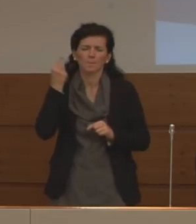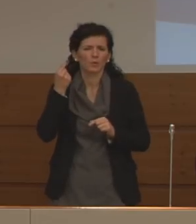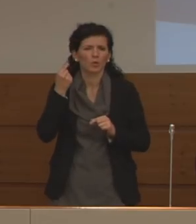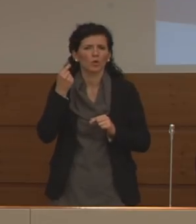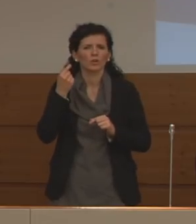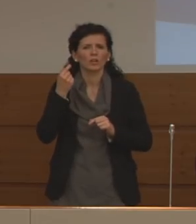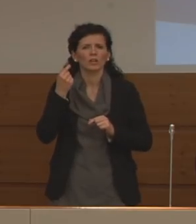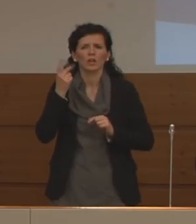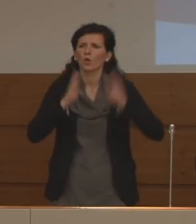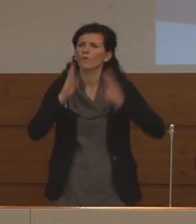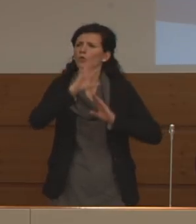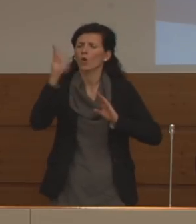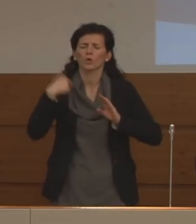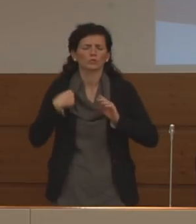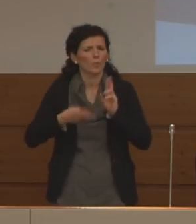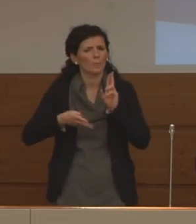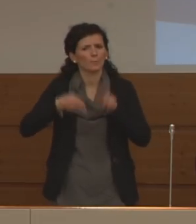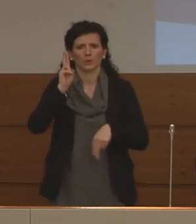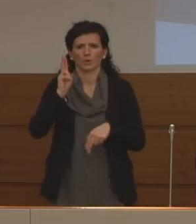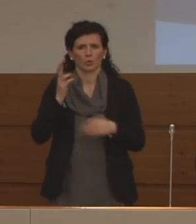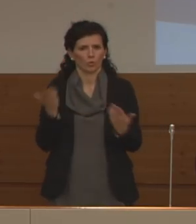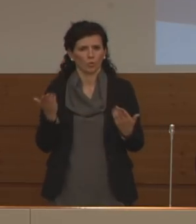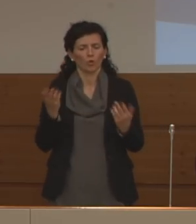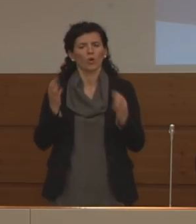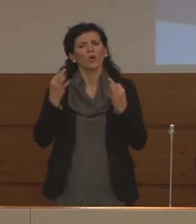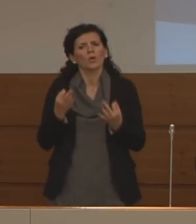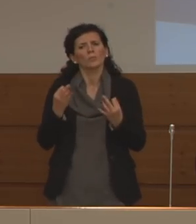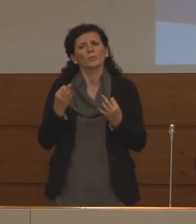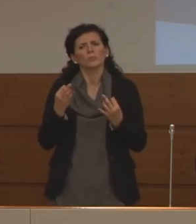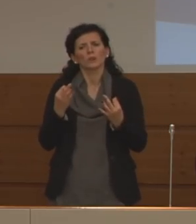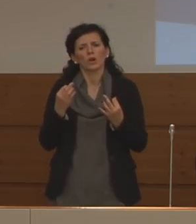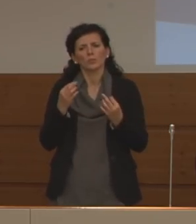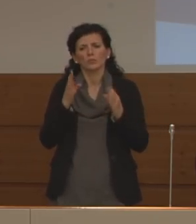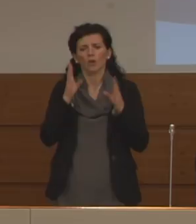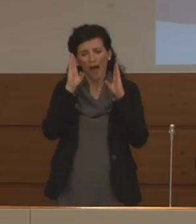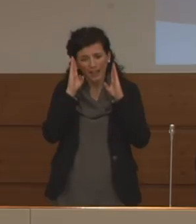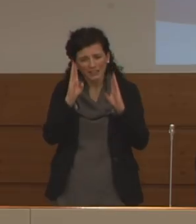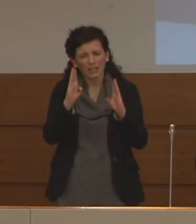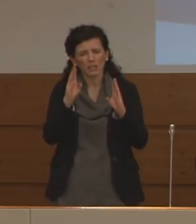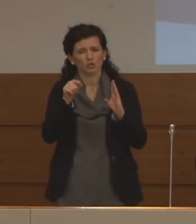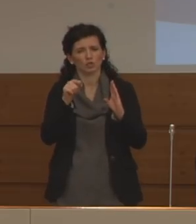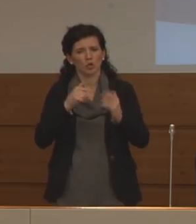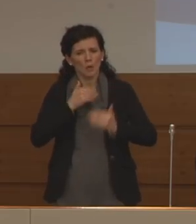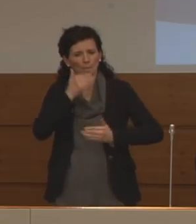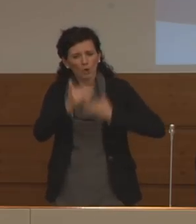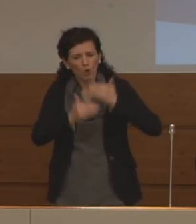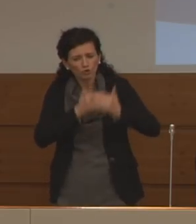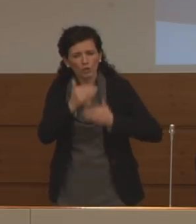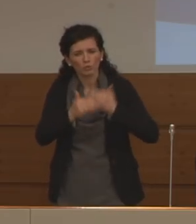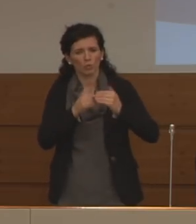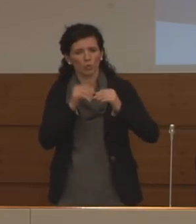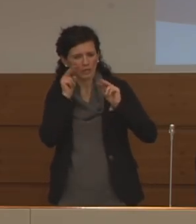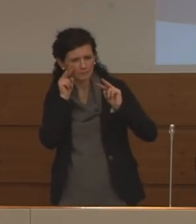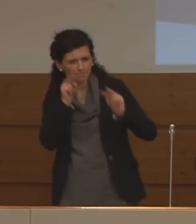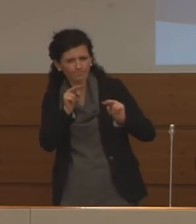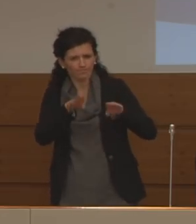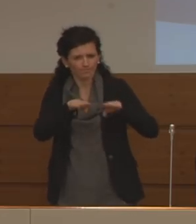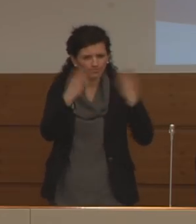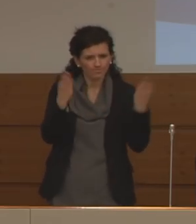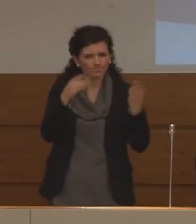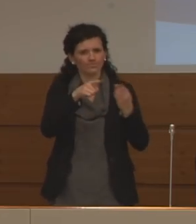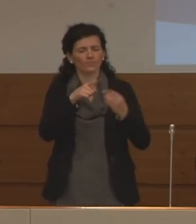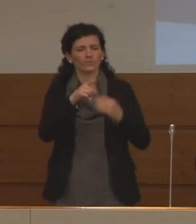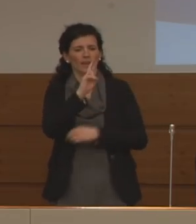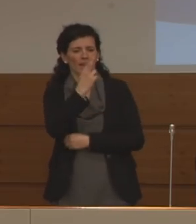l'attenzione ad applicare delle procedure di identificazione del